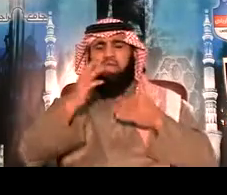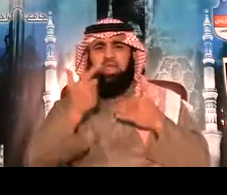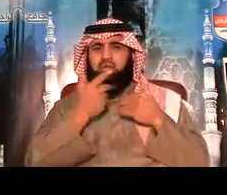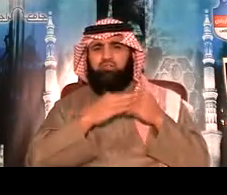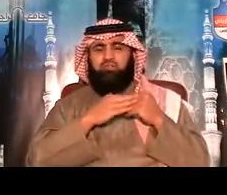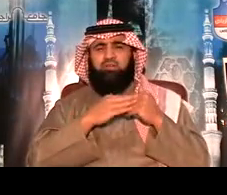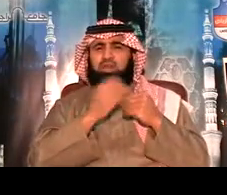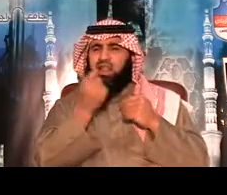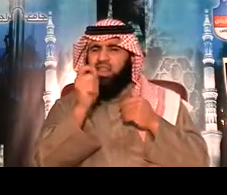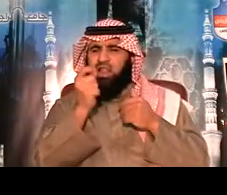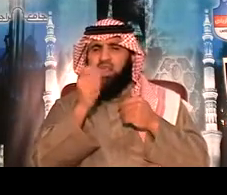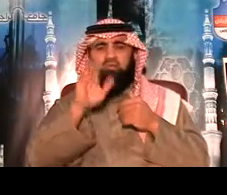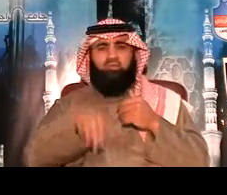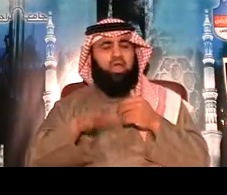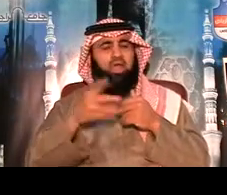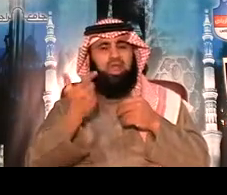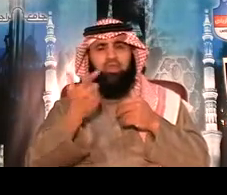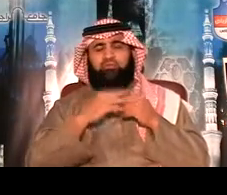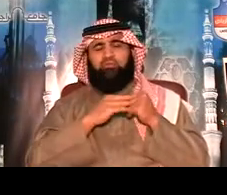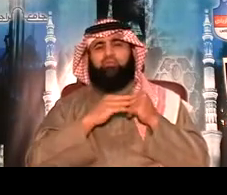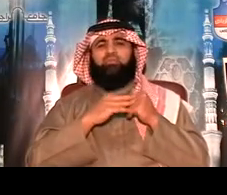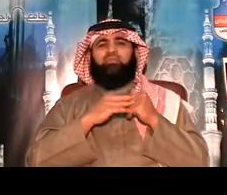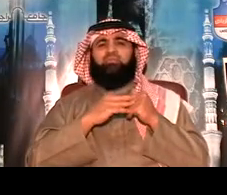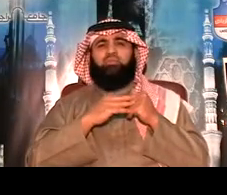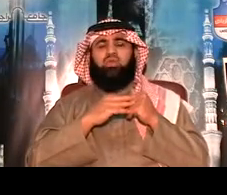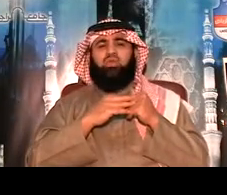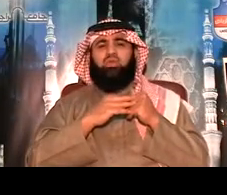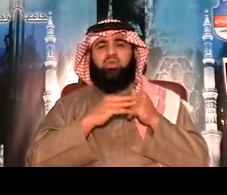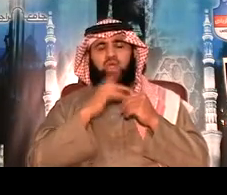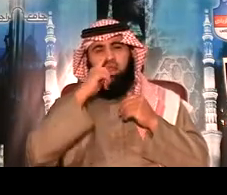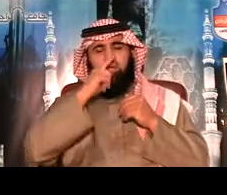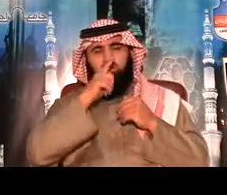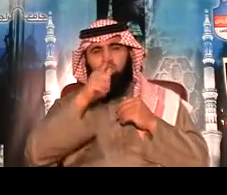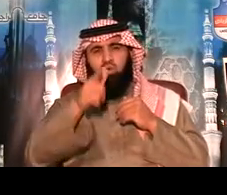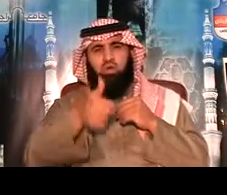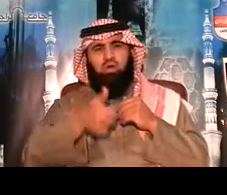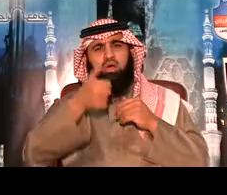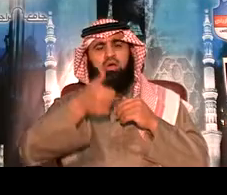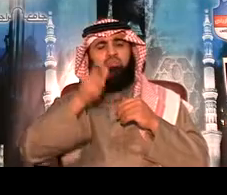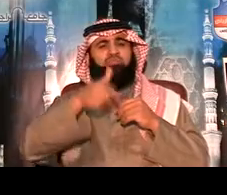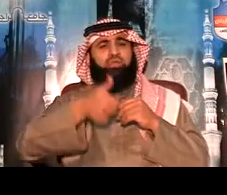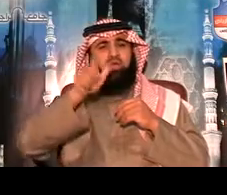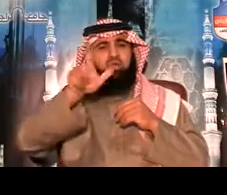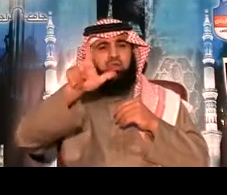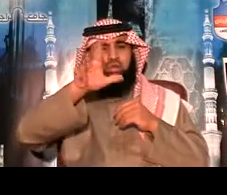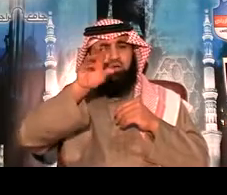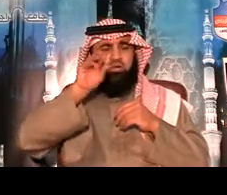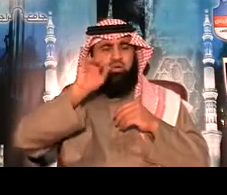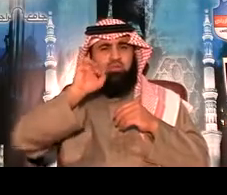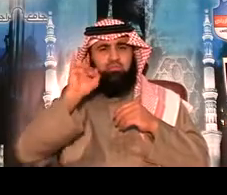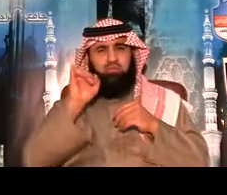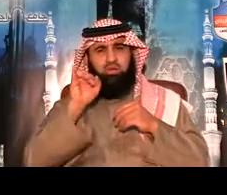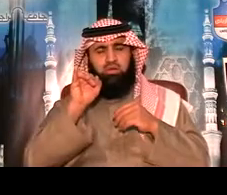دبيب النمل يا رسول الله؟ قال: قولوا: اللهم إنا نعوذ بك من أن نشرك بك